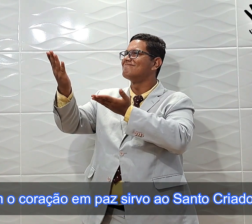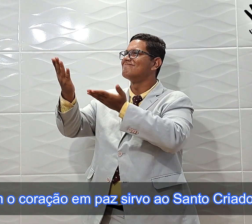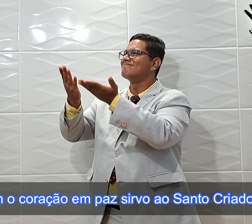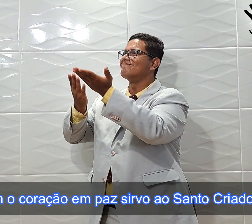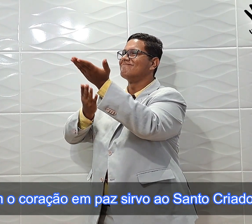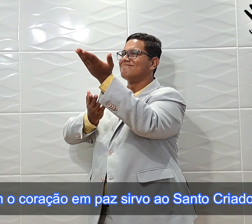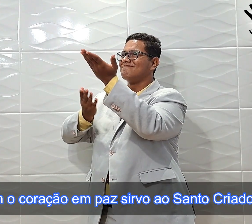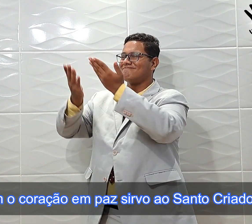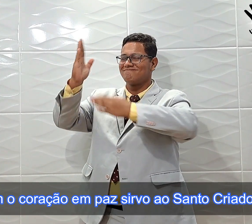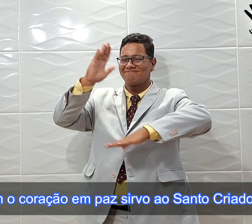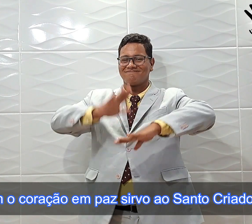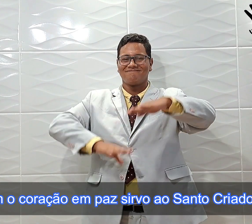Criador.